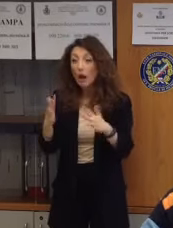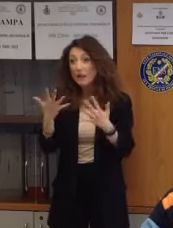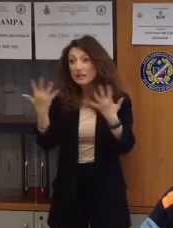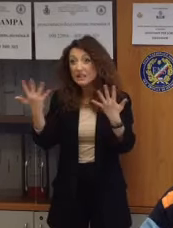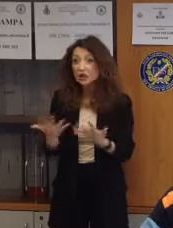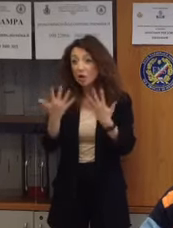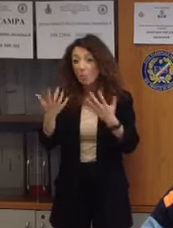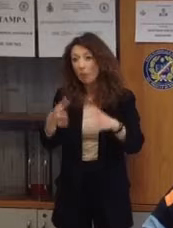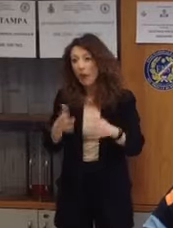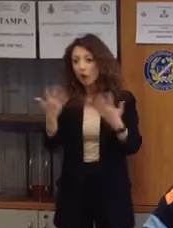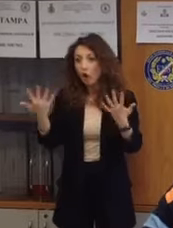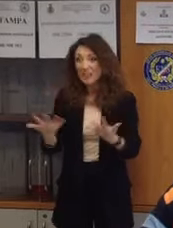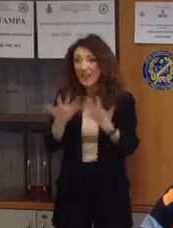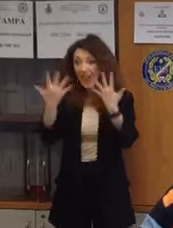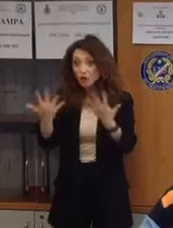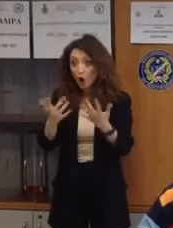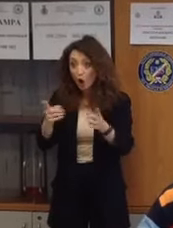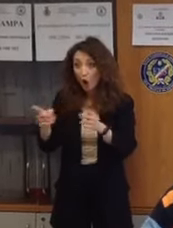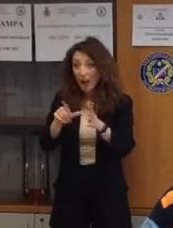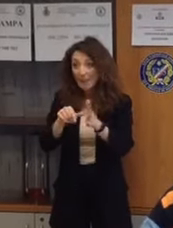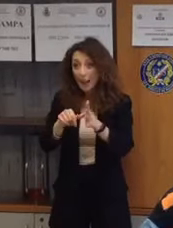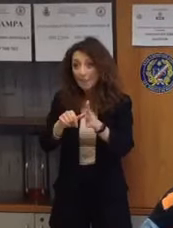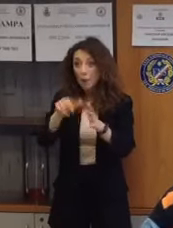in meno di 10 ore sono state presentate